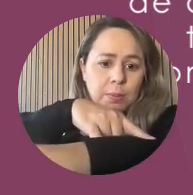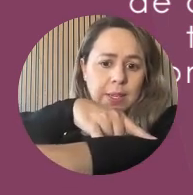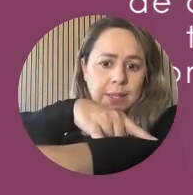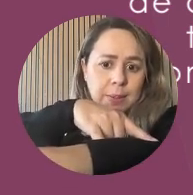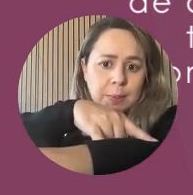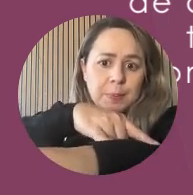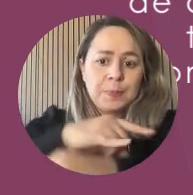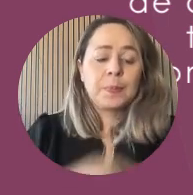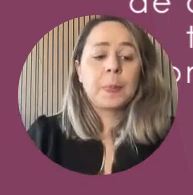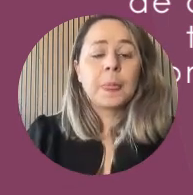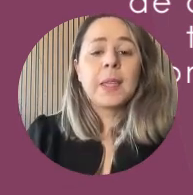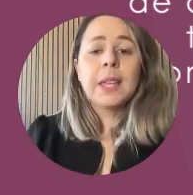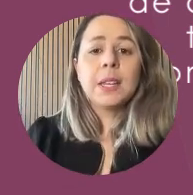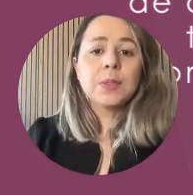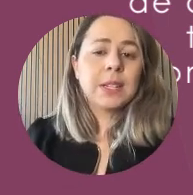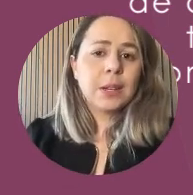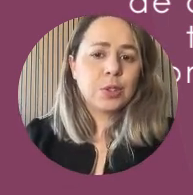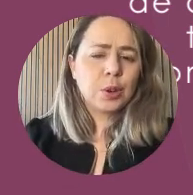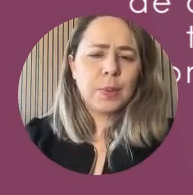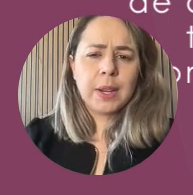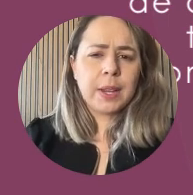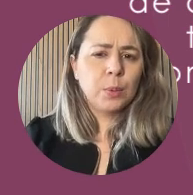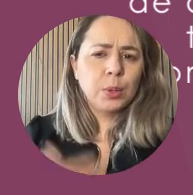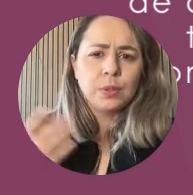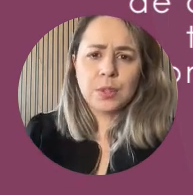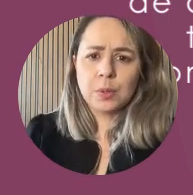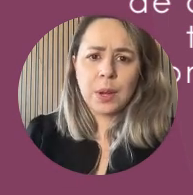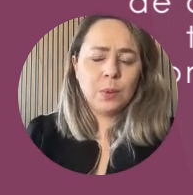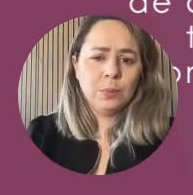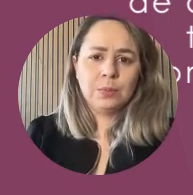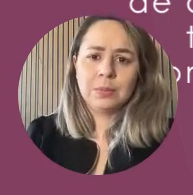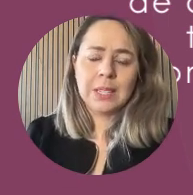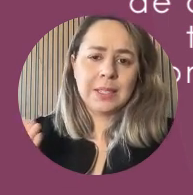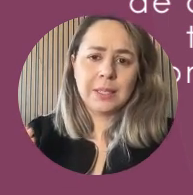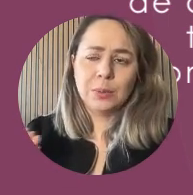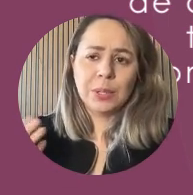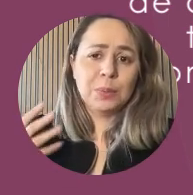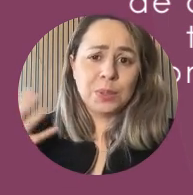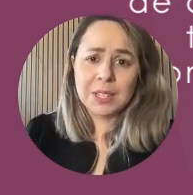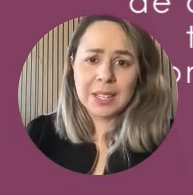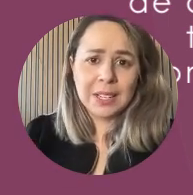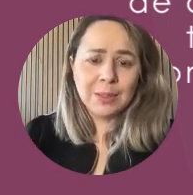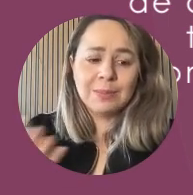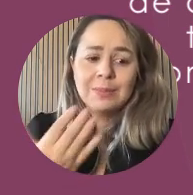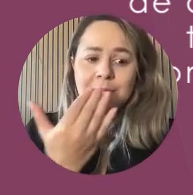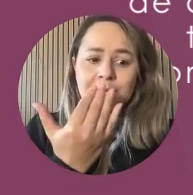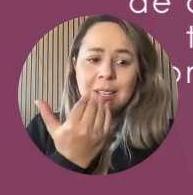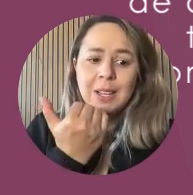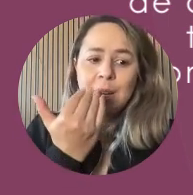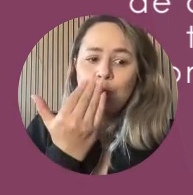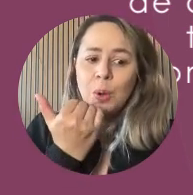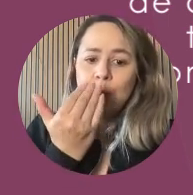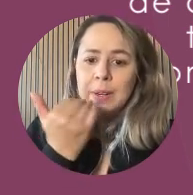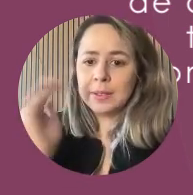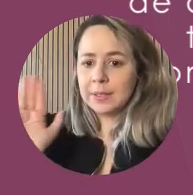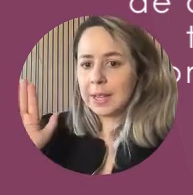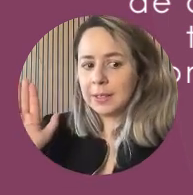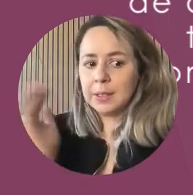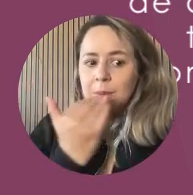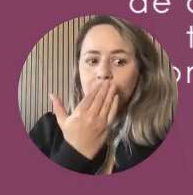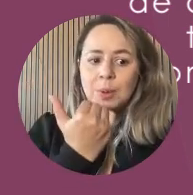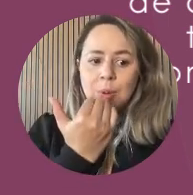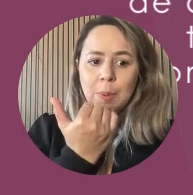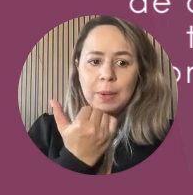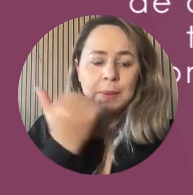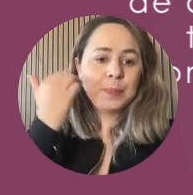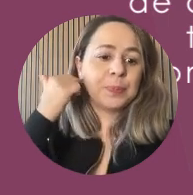Então, banheiro. E o sinal de comer, que é muito visual, né? Assim, não tem muito segredo. Comer, tá?